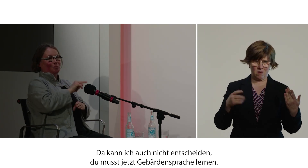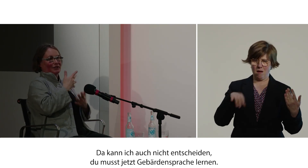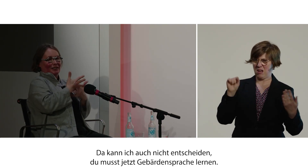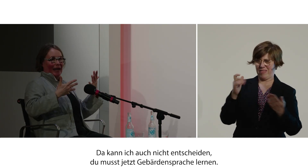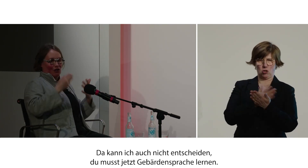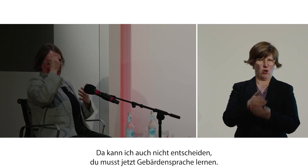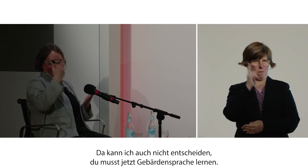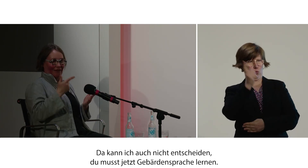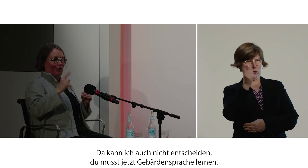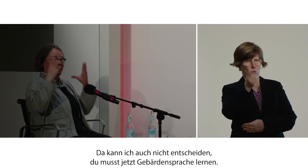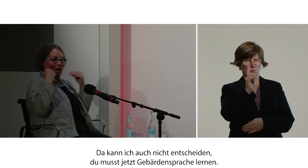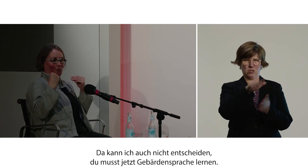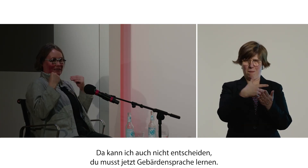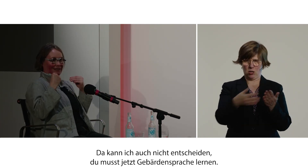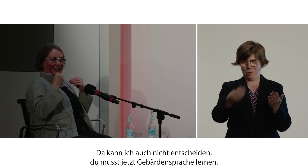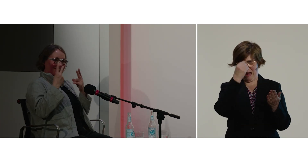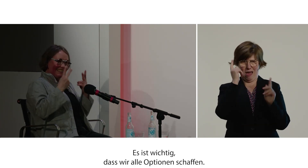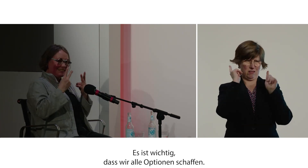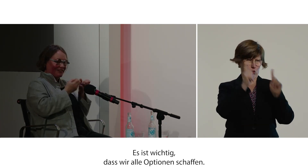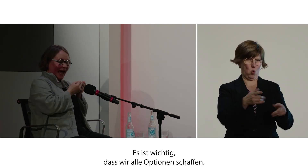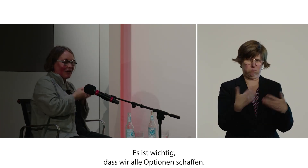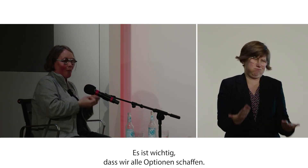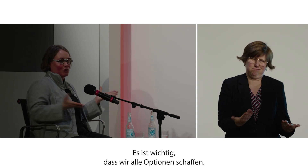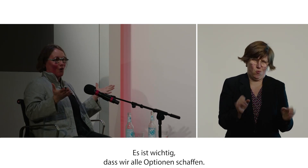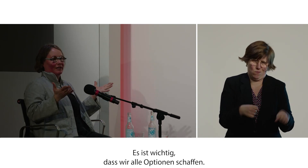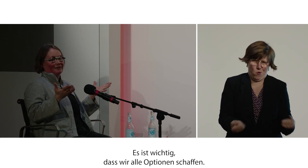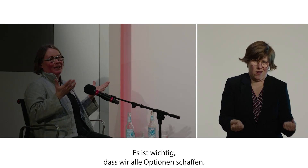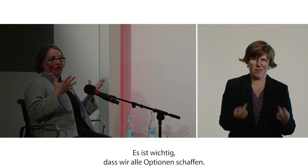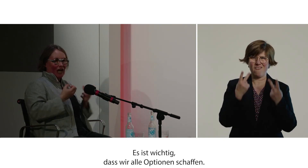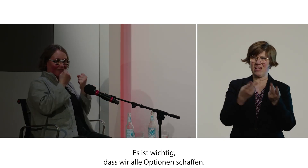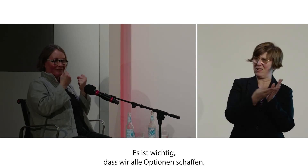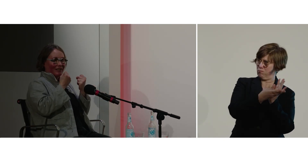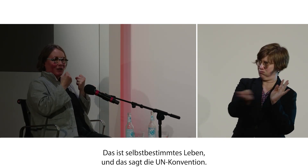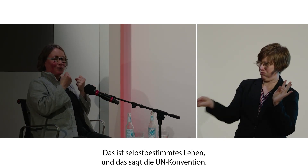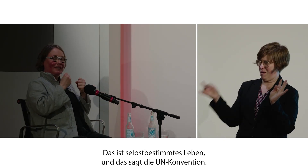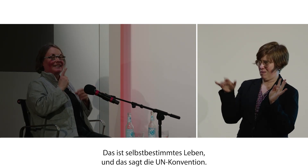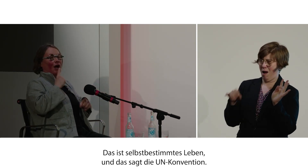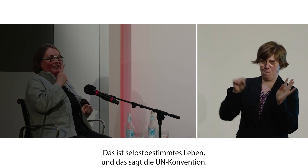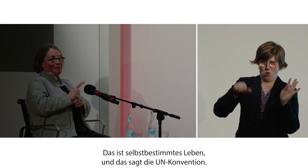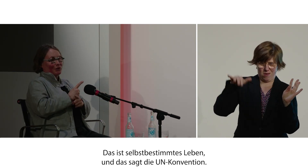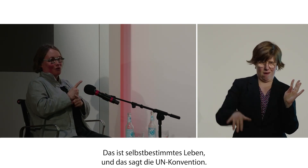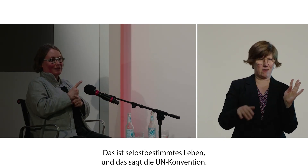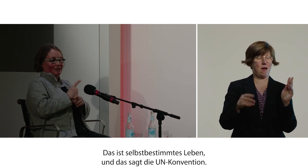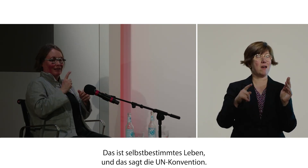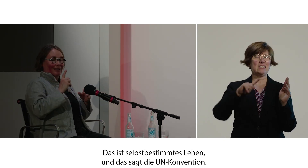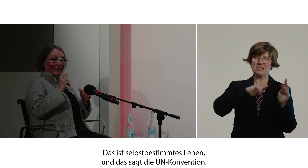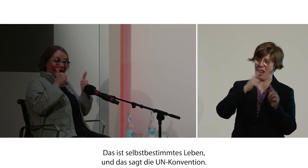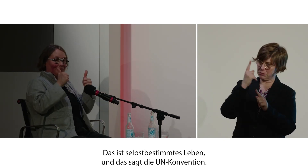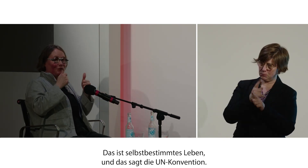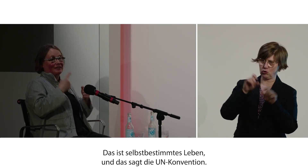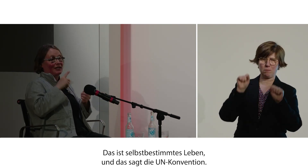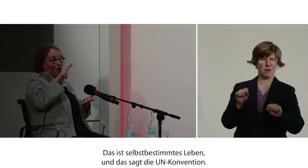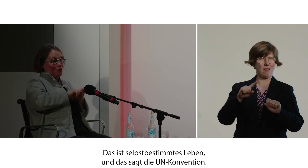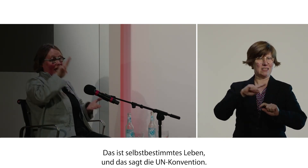nicht entscheiden, du musst jetzt Gebärdensprache lernen, weil du ertaubt bist. Es ist wichtig, dass wir alle Optionen schaffen. Und das ist auch selbstbestimmtes Leben.